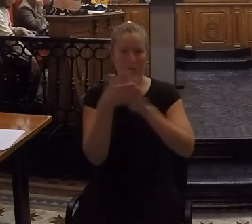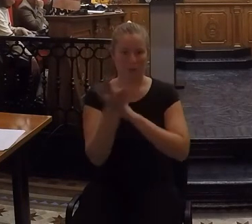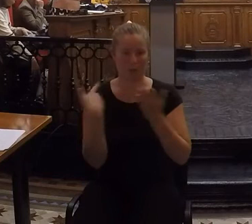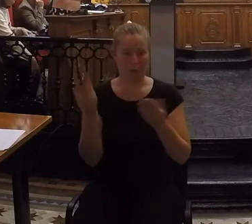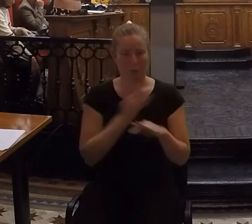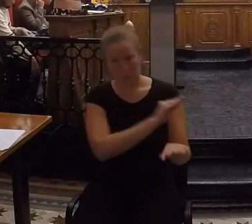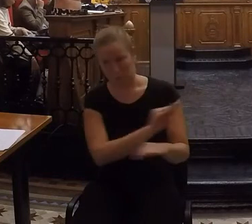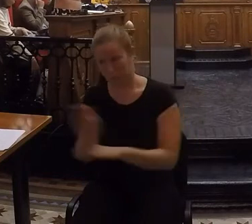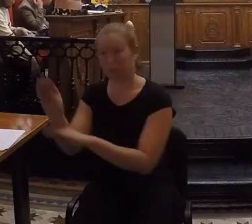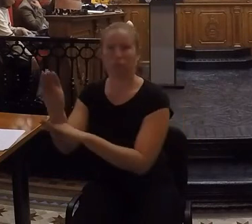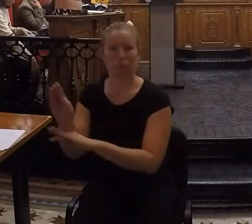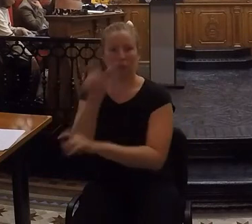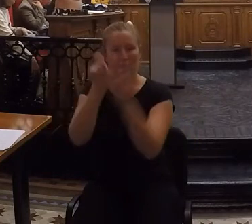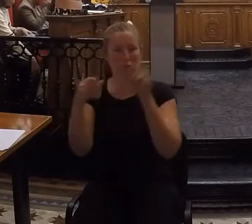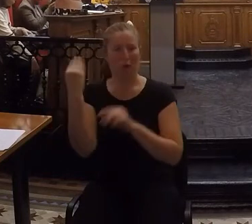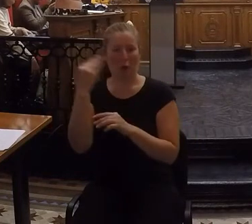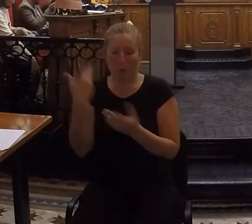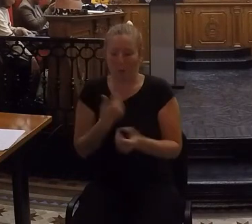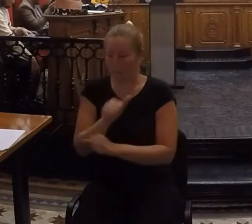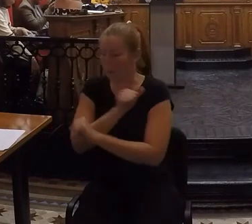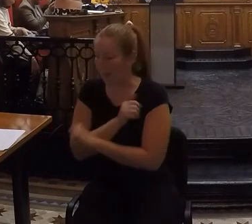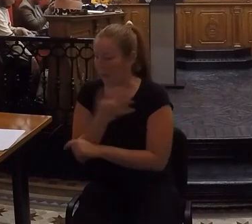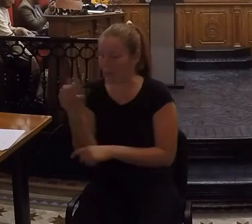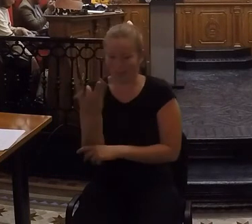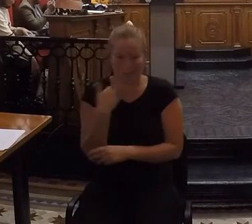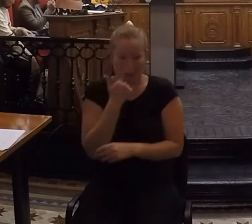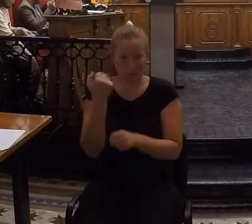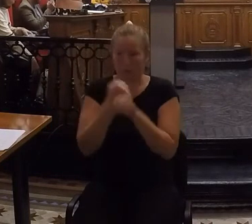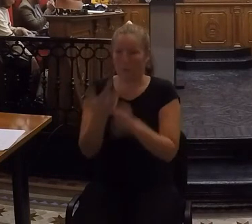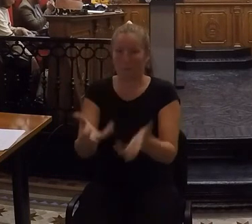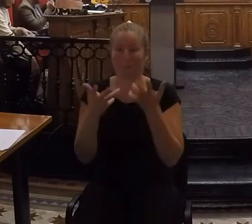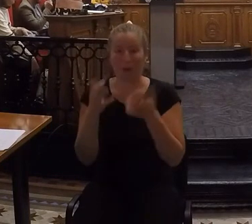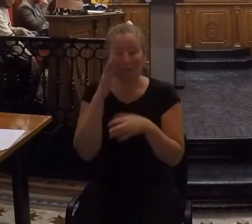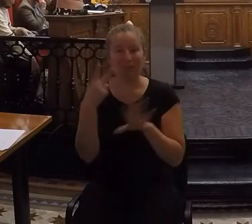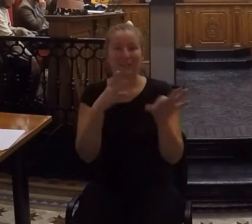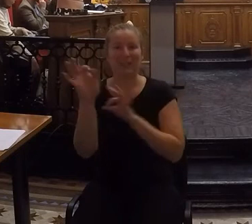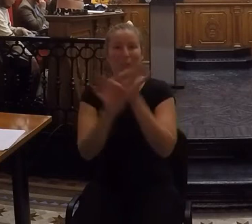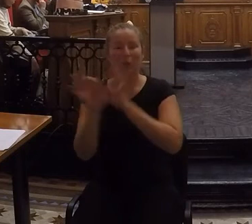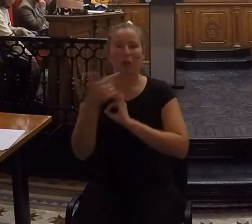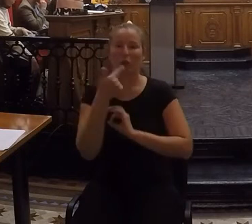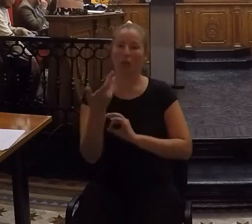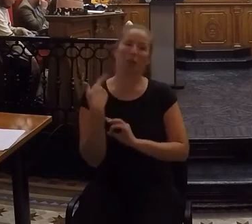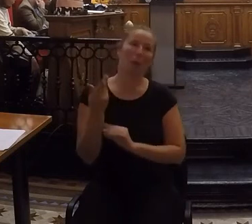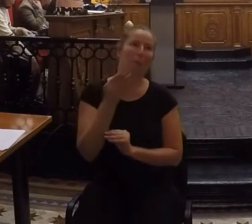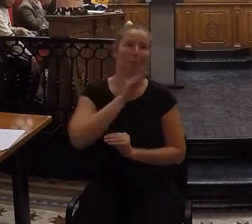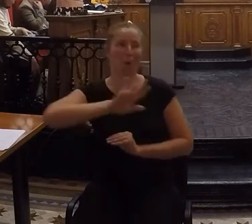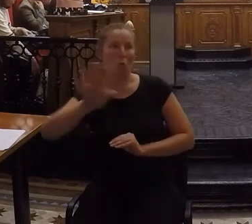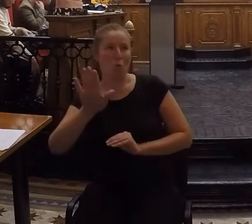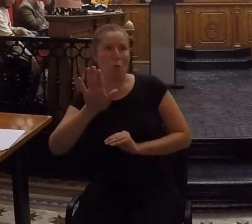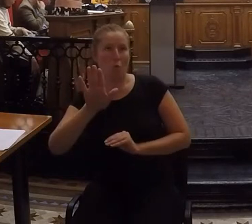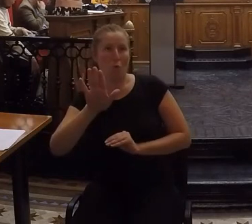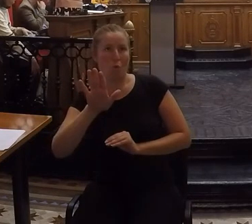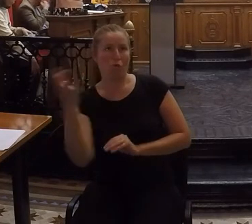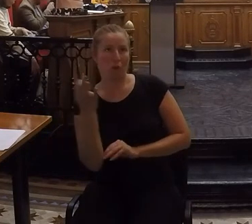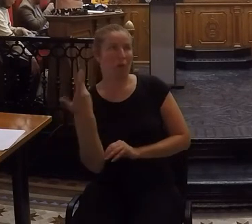que están parados y que necesitan ocupación, de repente ese 70% estaba mejor en manos de profesores acreditados por